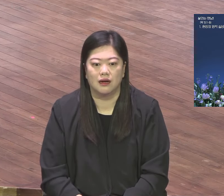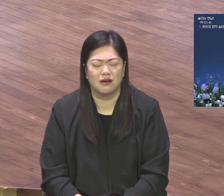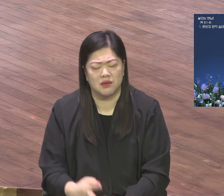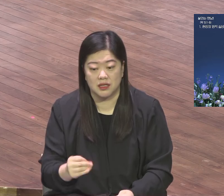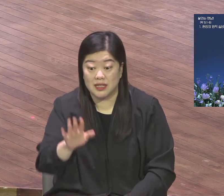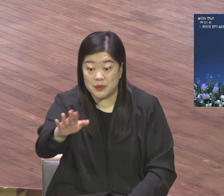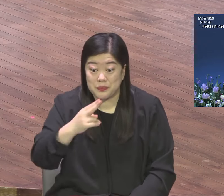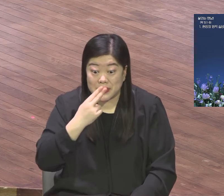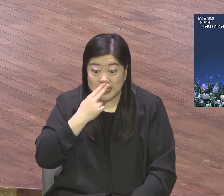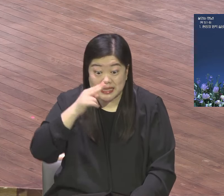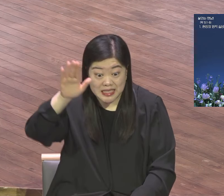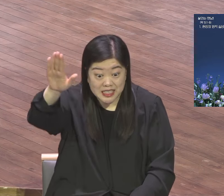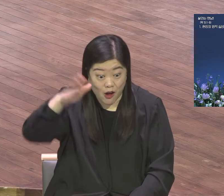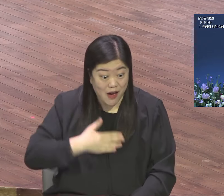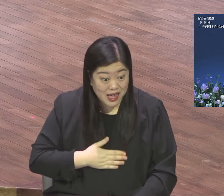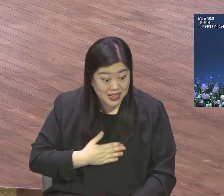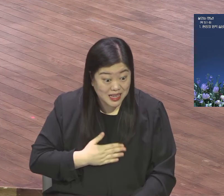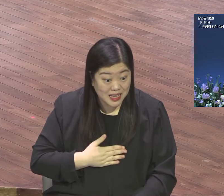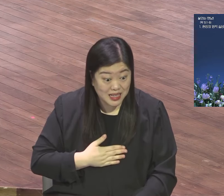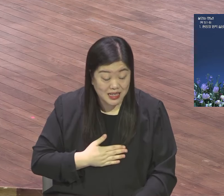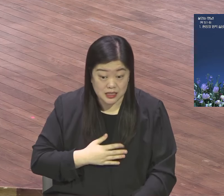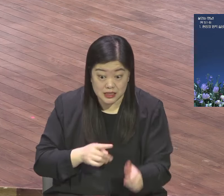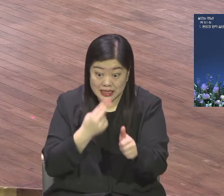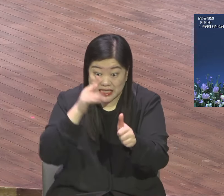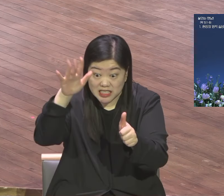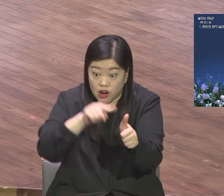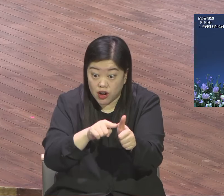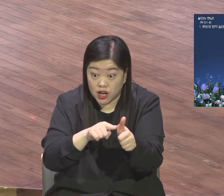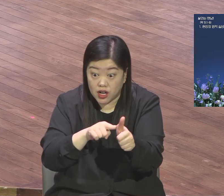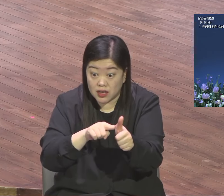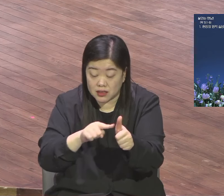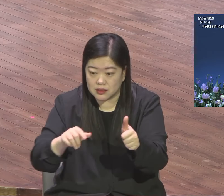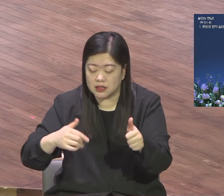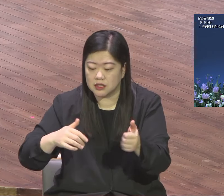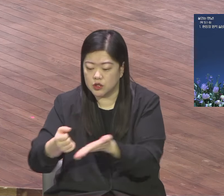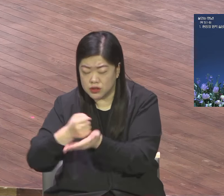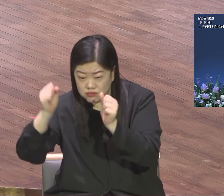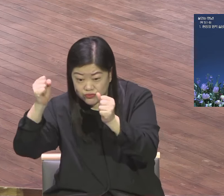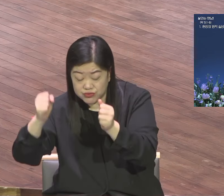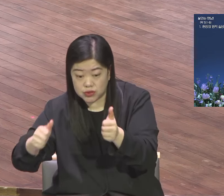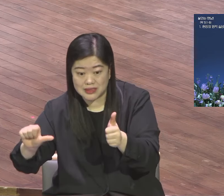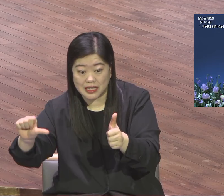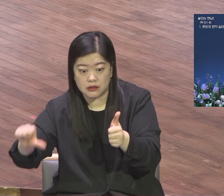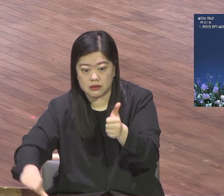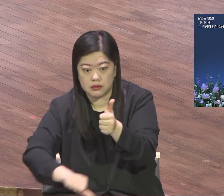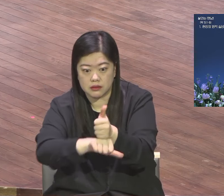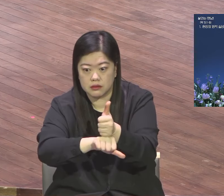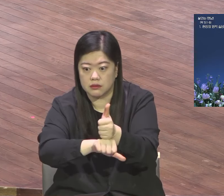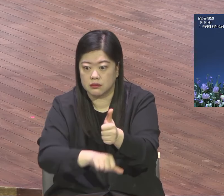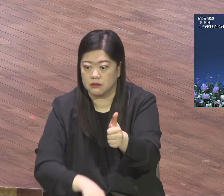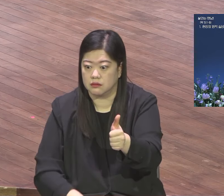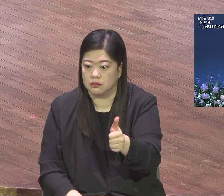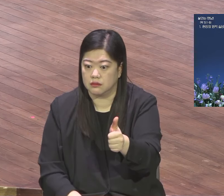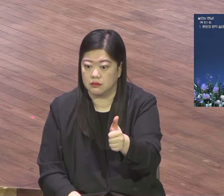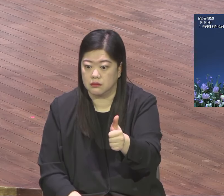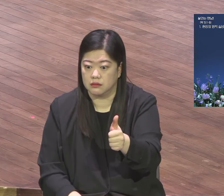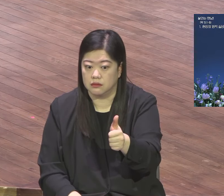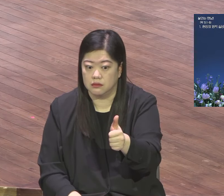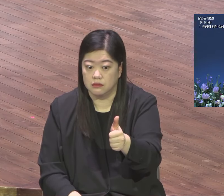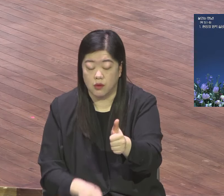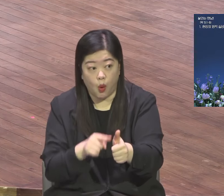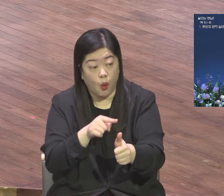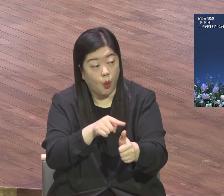히틀러 전문 무속인이 5명 있었어요. 요명 귀신들린 무당이 동서양을